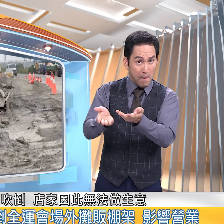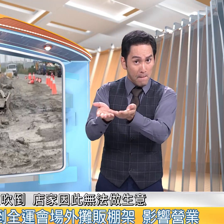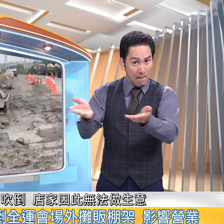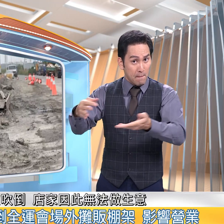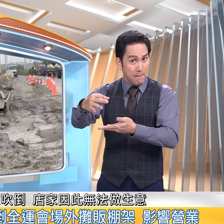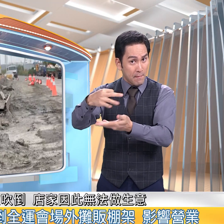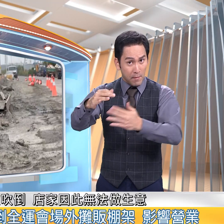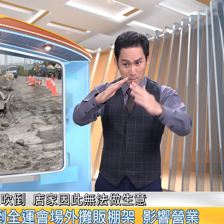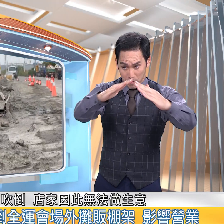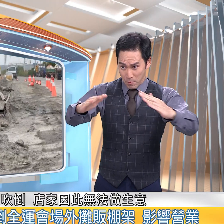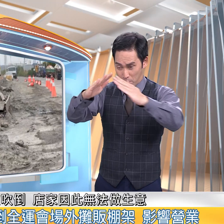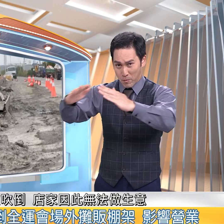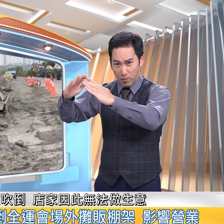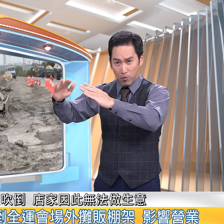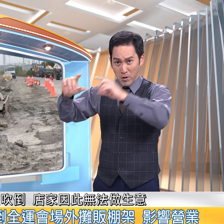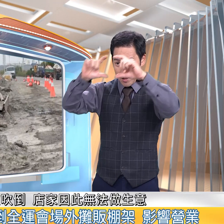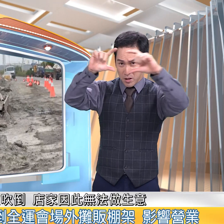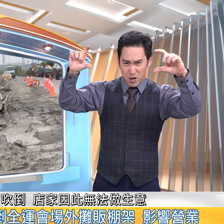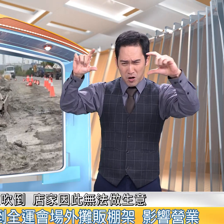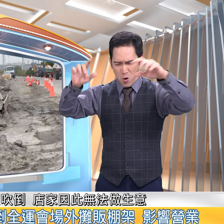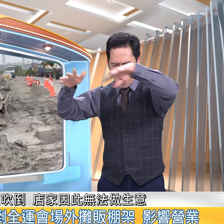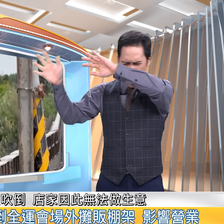店家因此无法做生意。